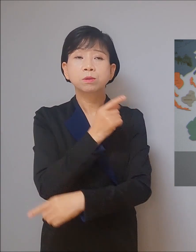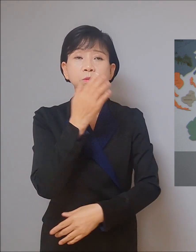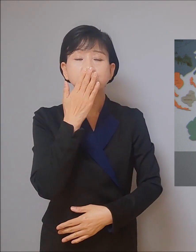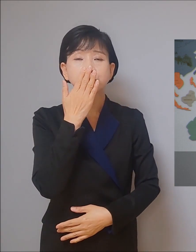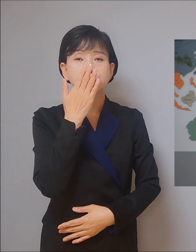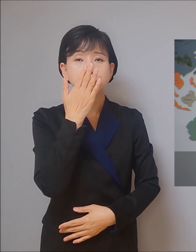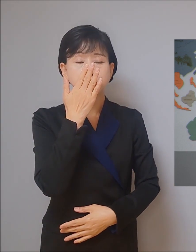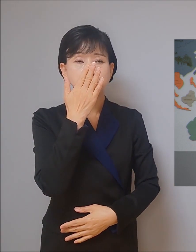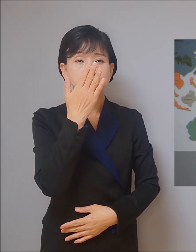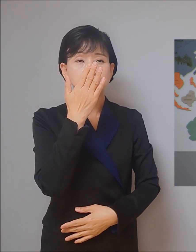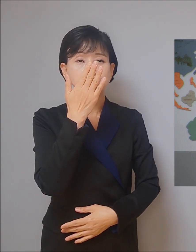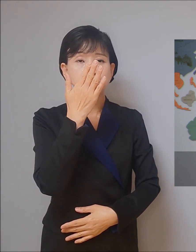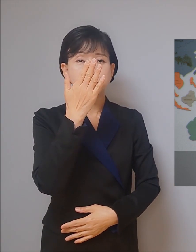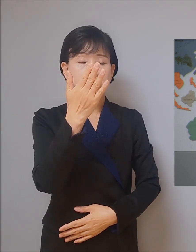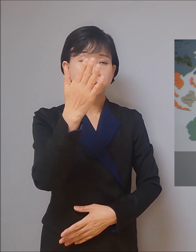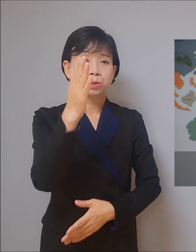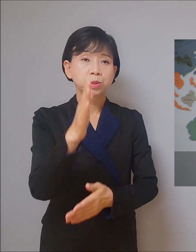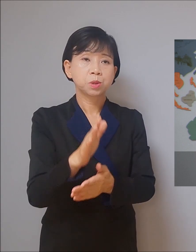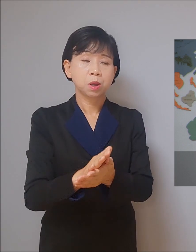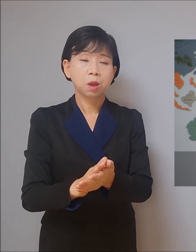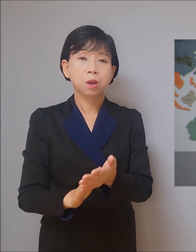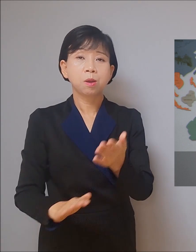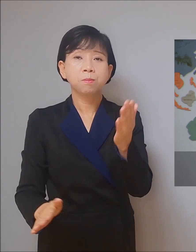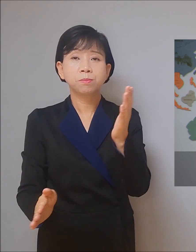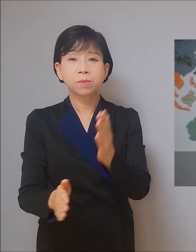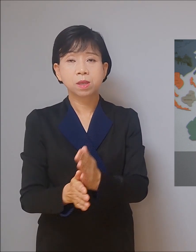누구와도 바꿀 수